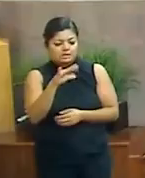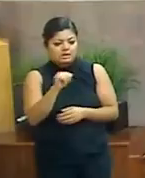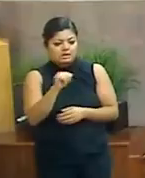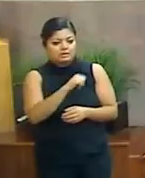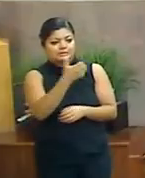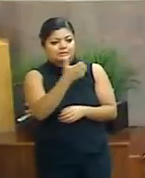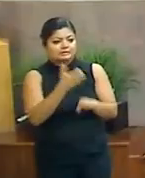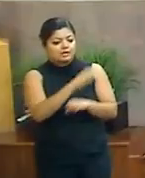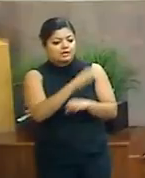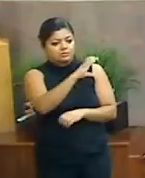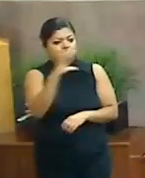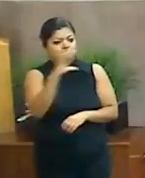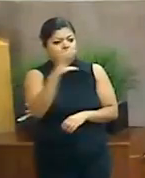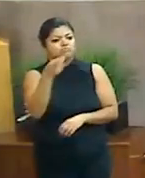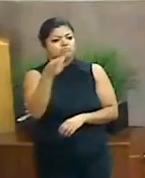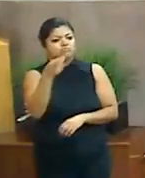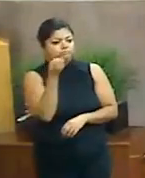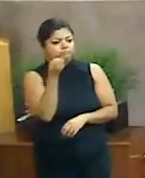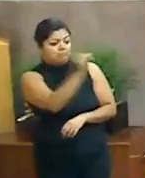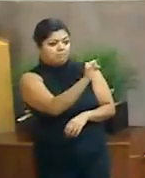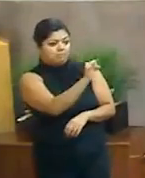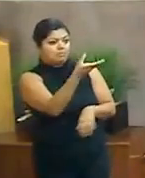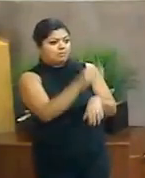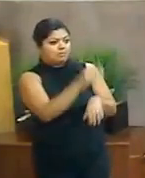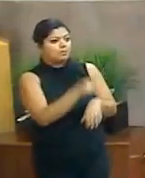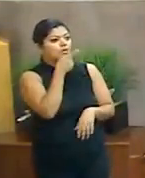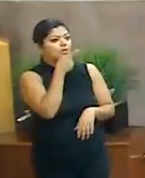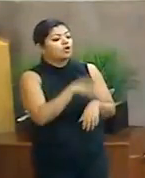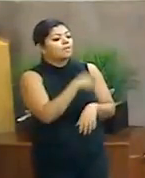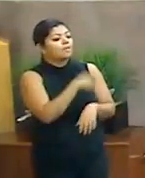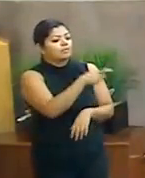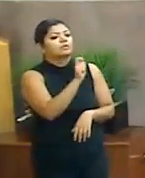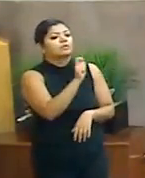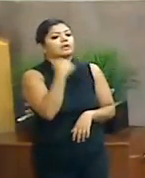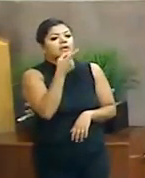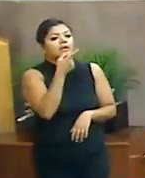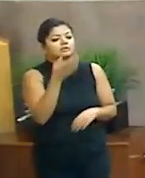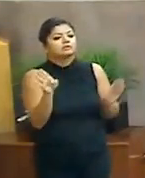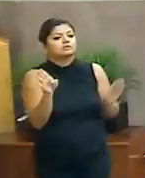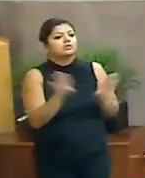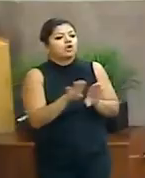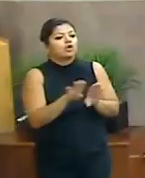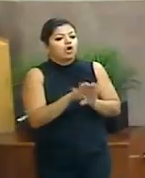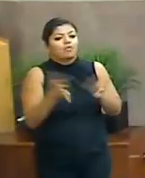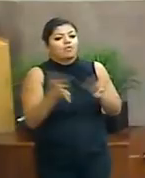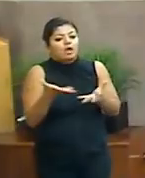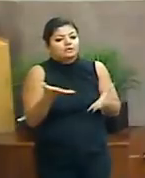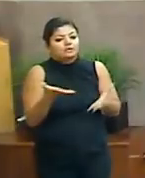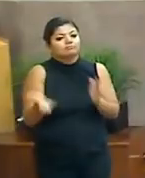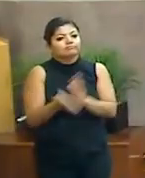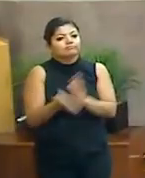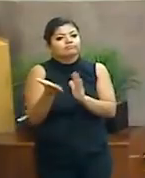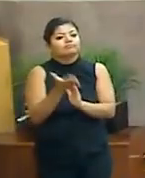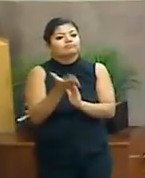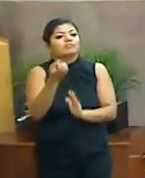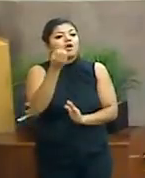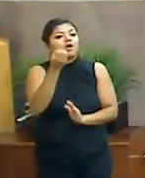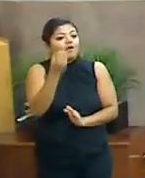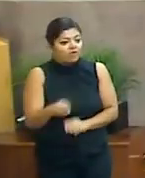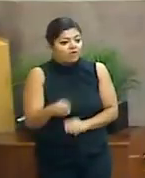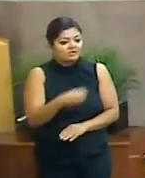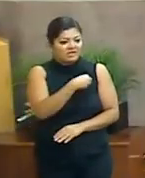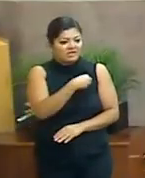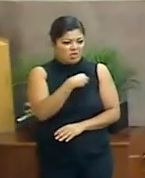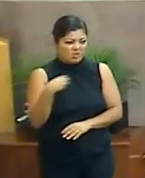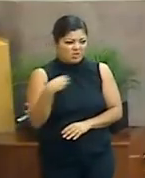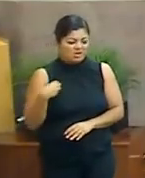una autorización y esa autorización es un acto de realización obligatoria de tal manera como un acto de realización obligatoria